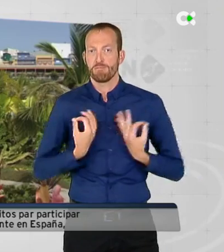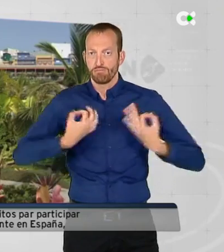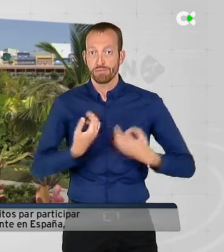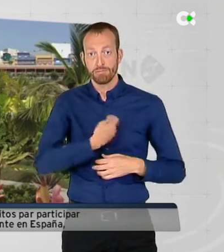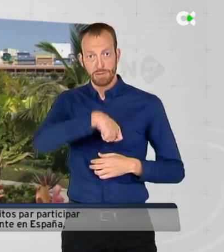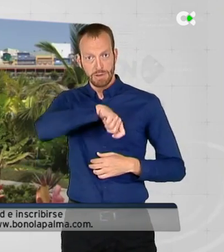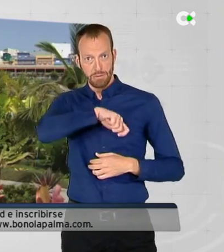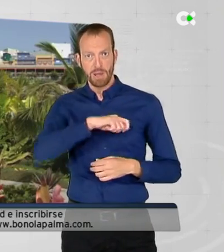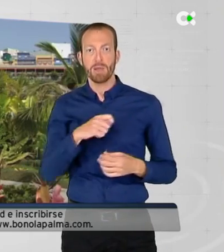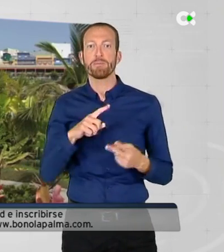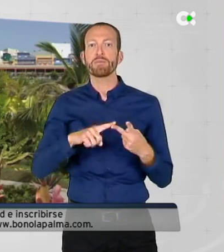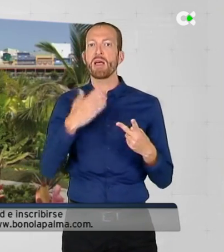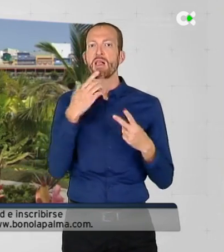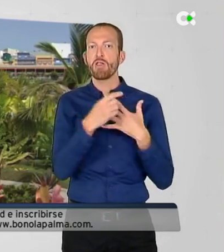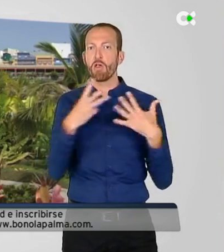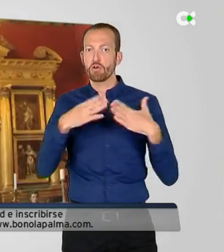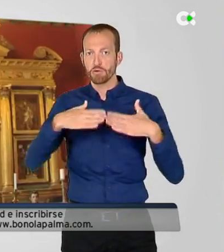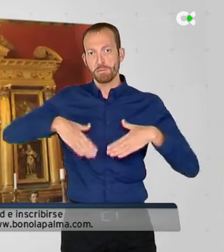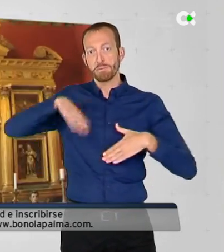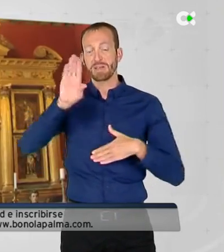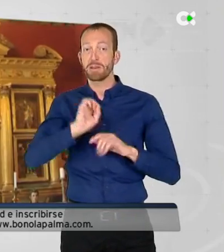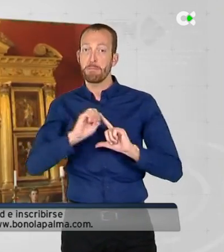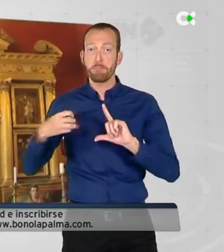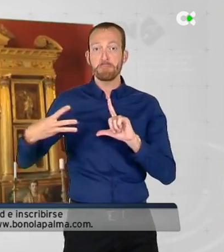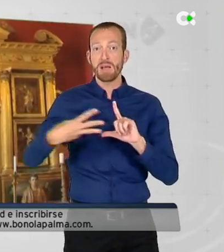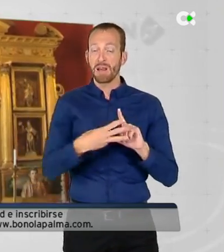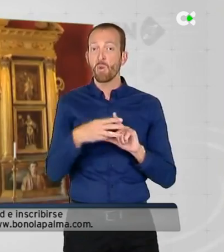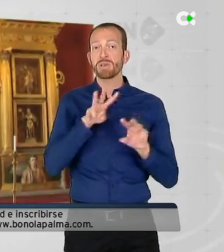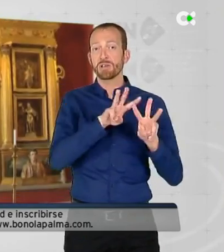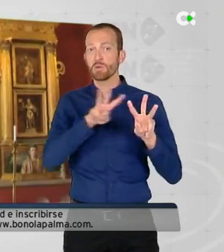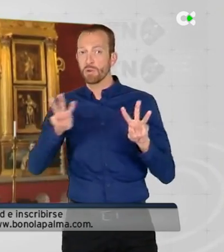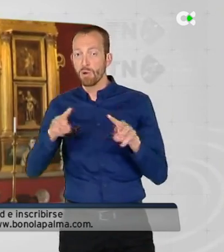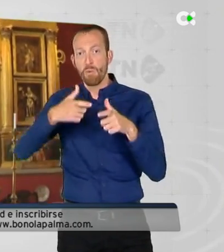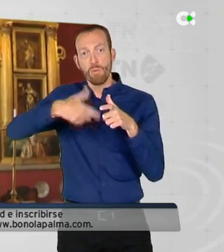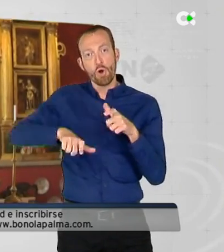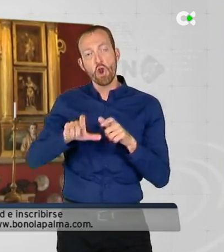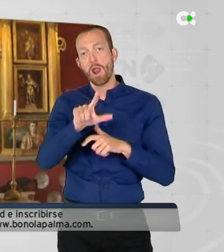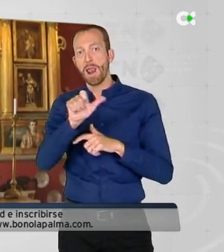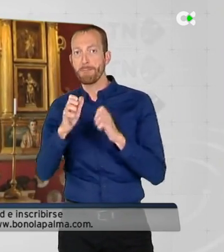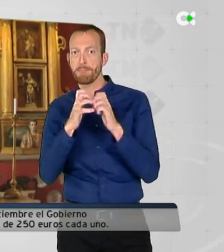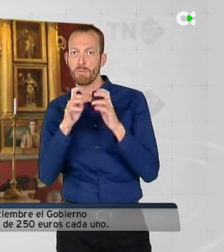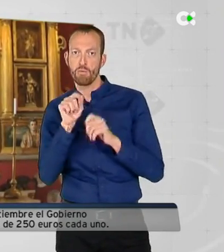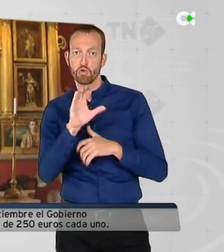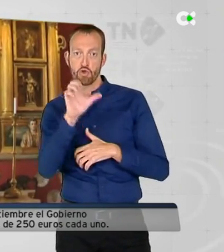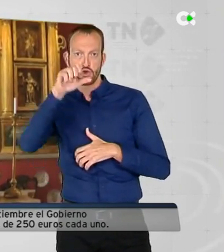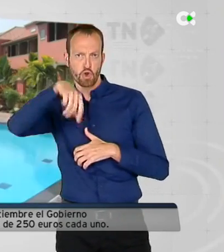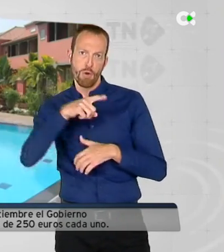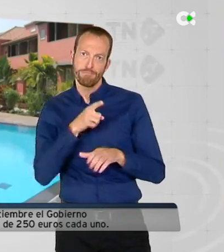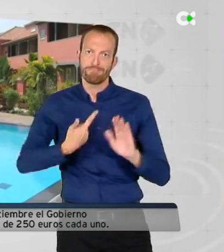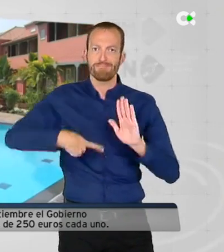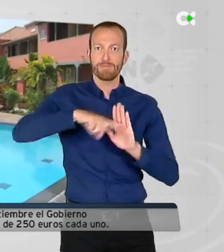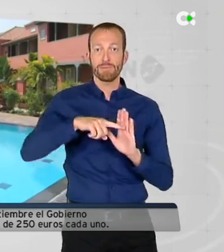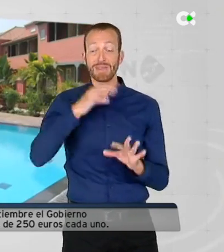residente en España, mayor de edad e inscribirse en la página www.bonolapalma.com. En total, hasta